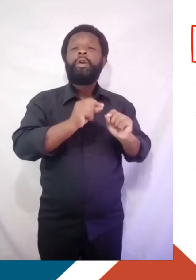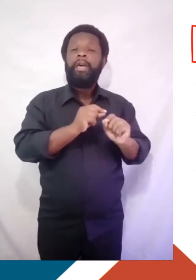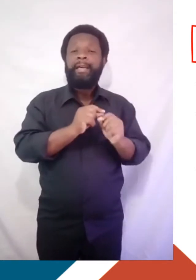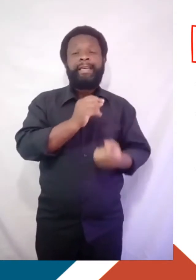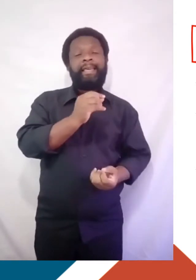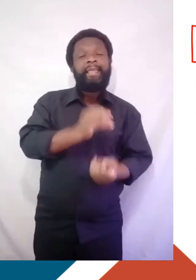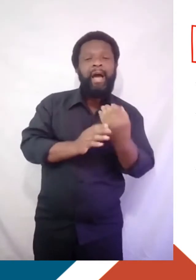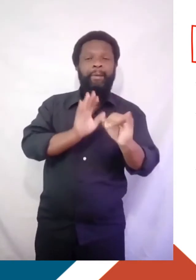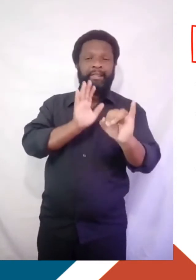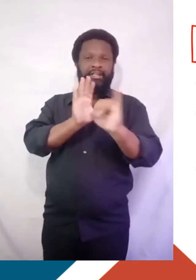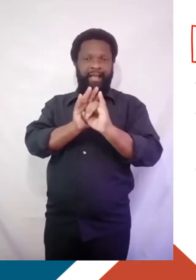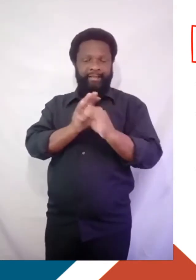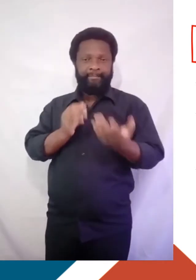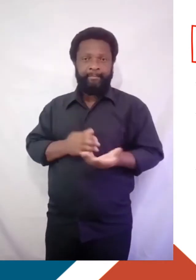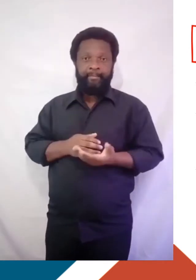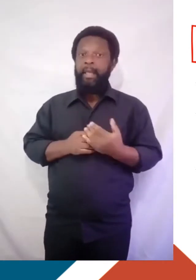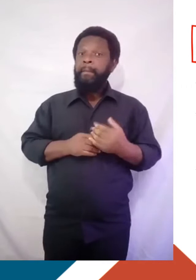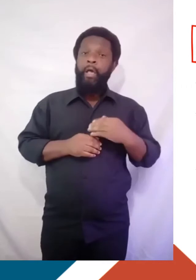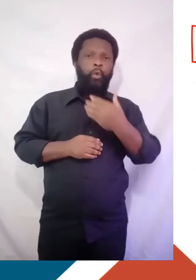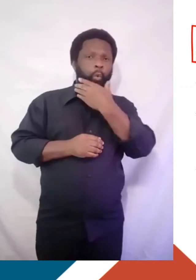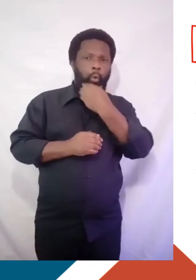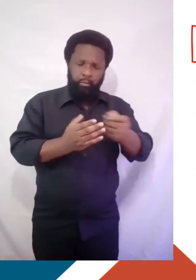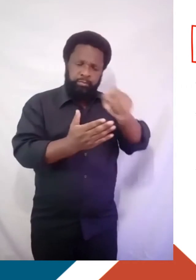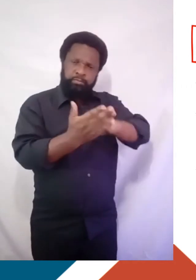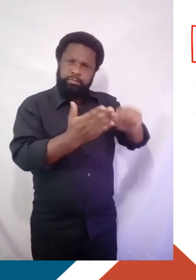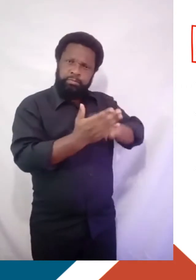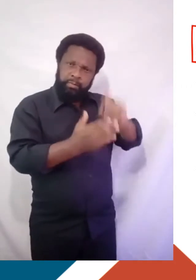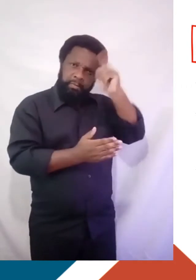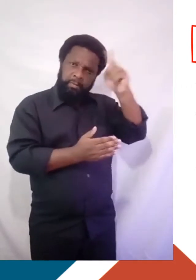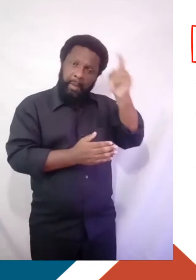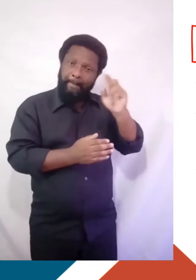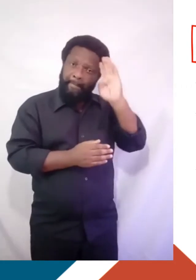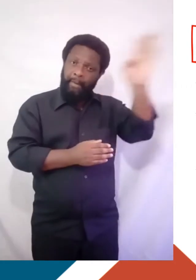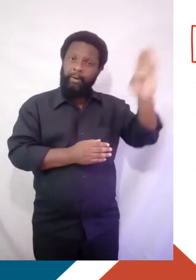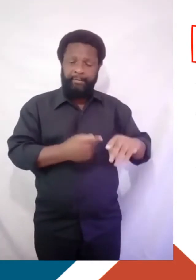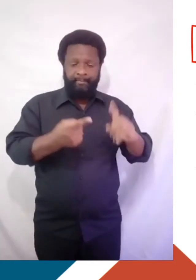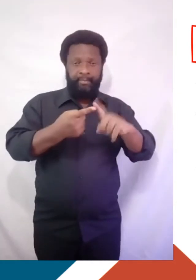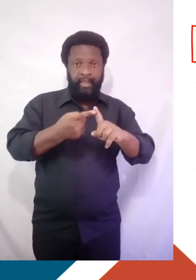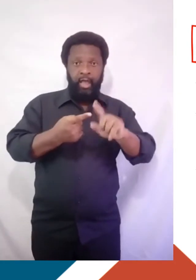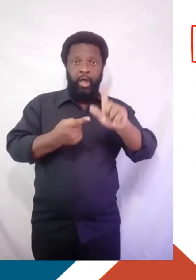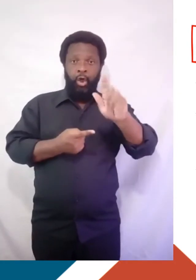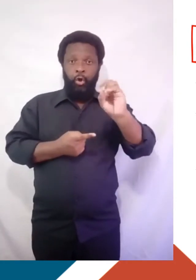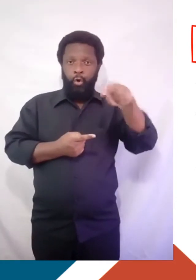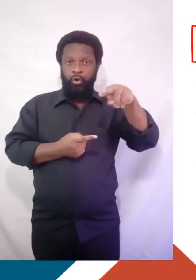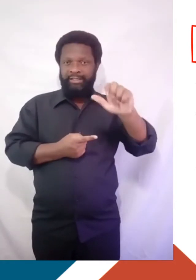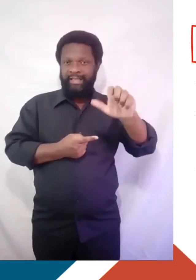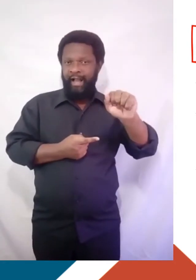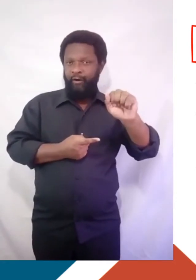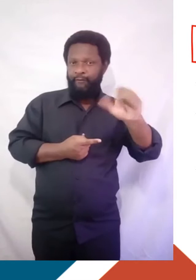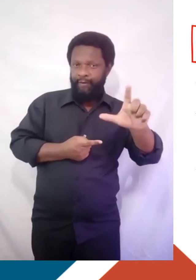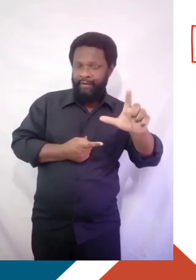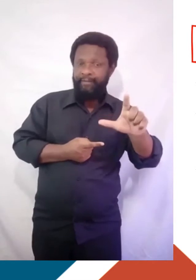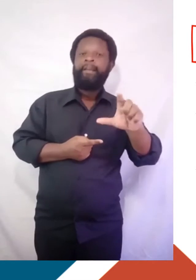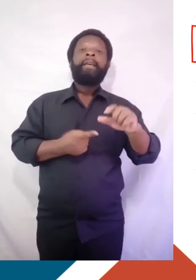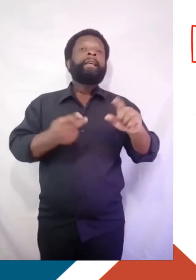de uma identidade nacional. Os principais autores dessa geração foram Gonçalves de Magalhães e Gonçalves Dias.